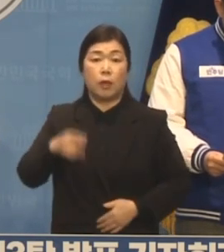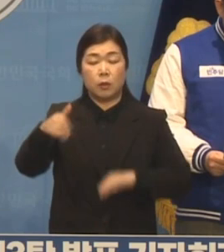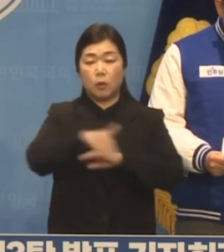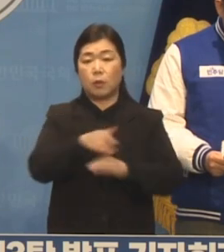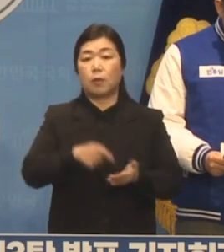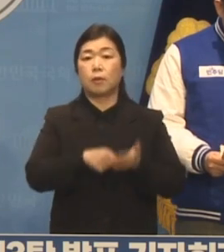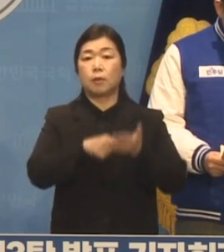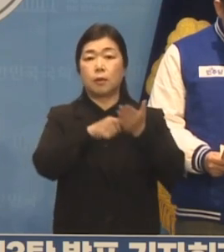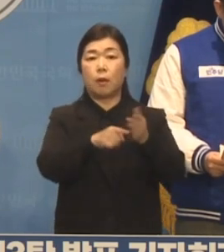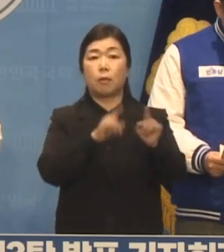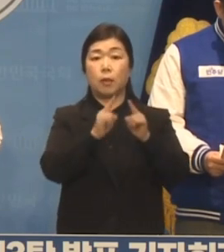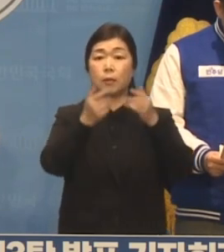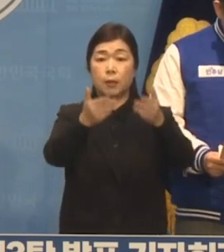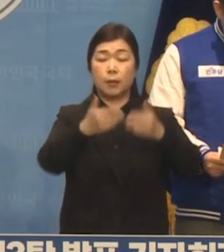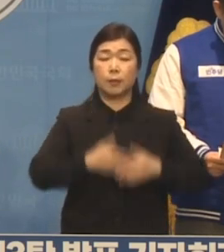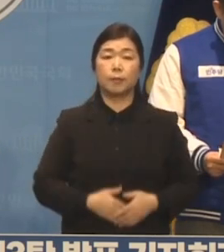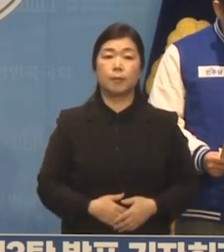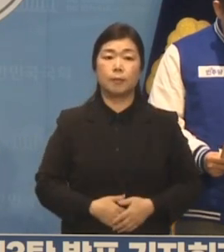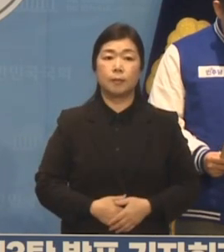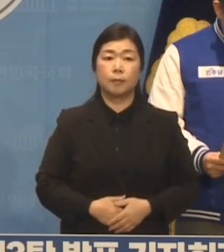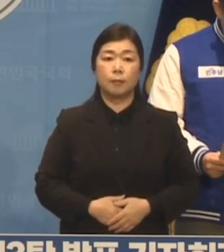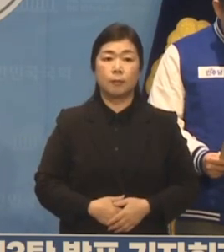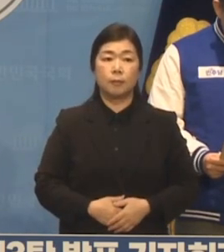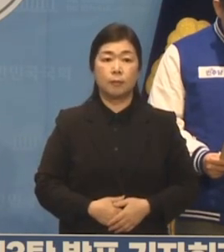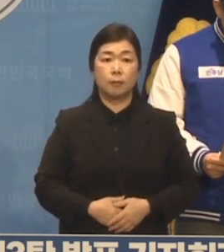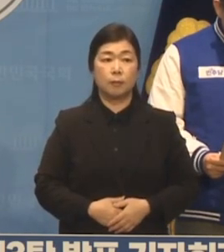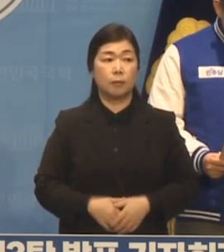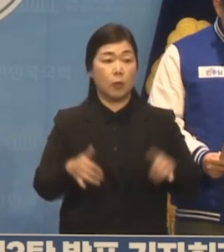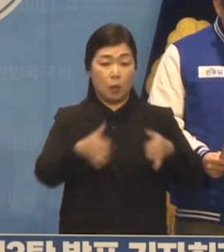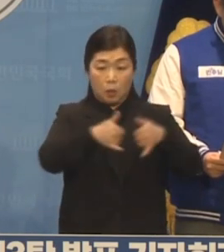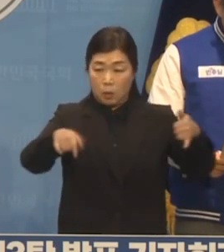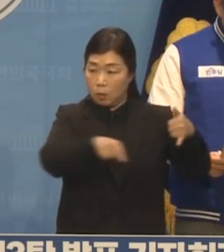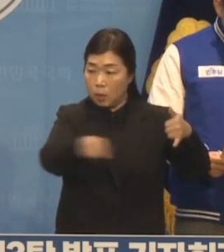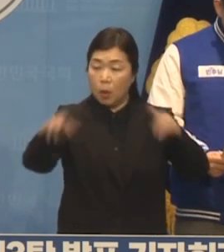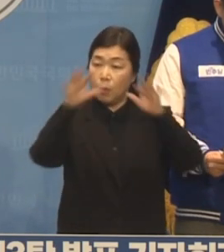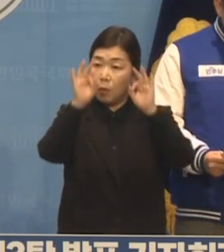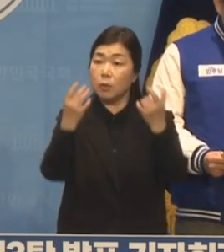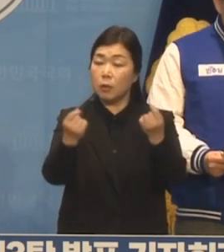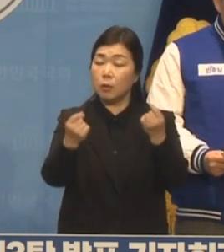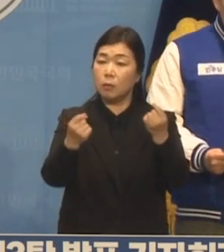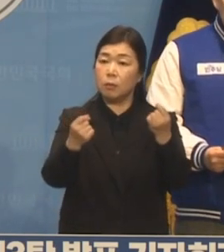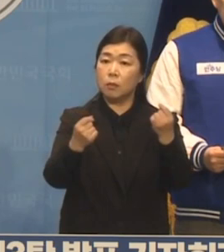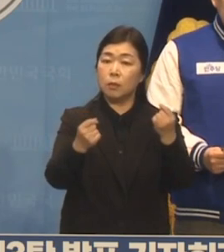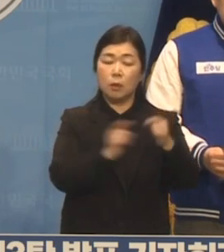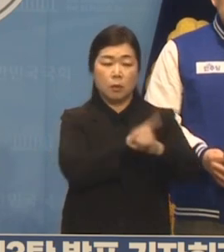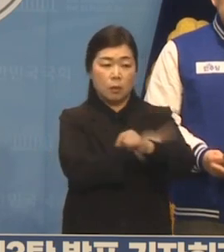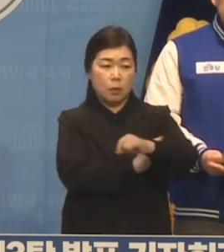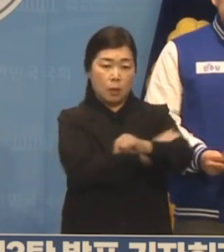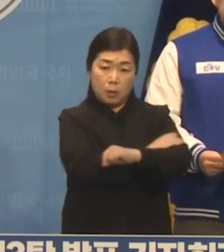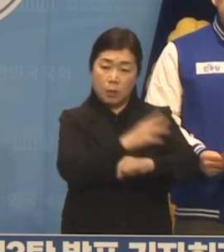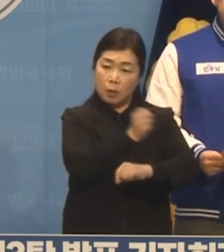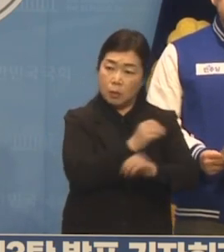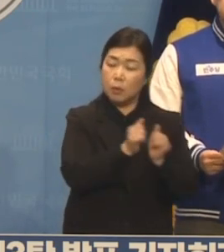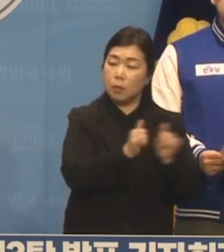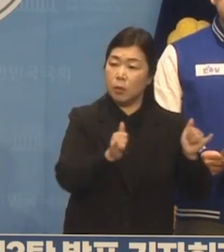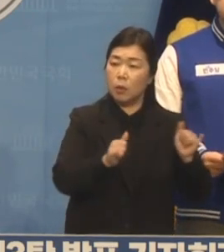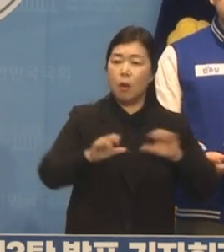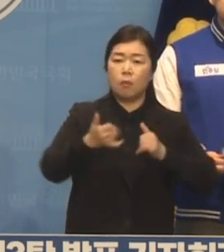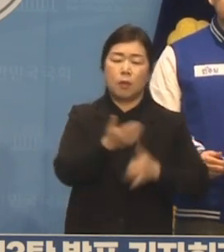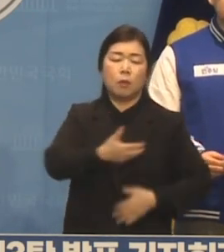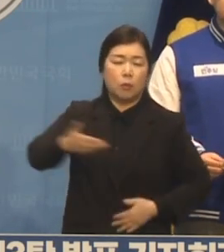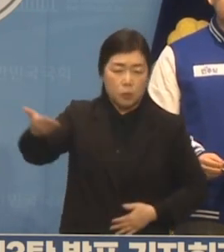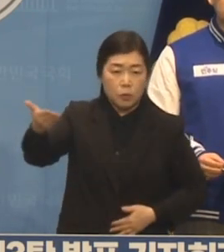제안 기자회견을 진행하도록 하겠습니다. 현수막에서 보시는 것처럼 정권의 권력기관을 국민의 품으로